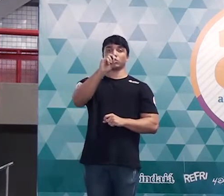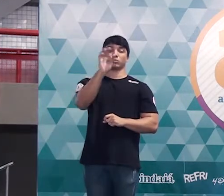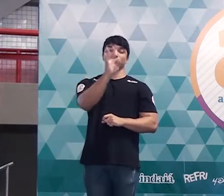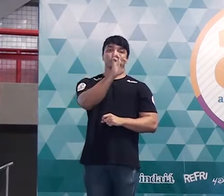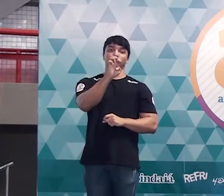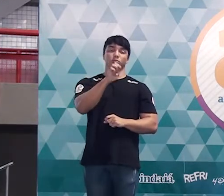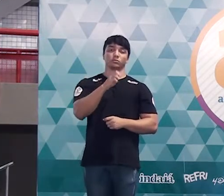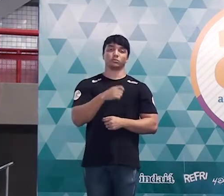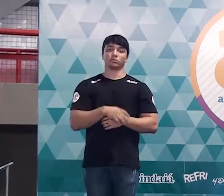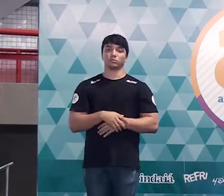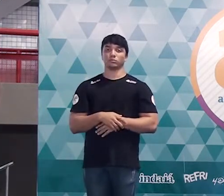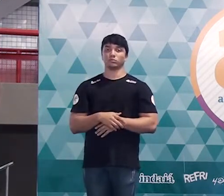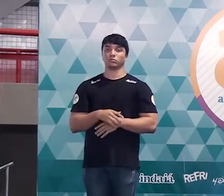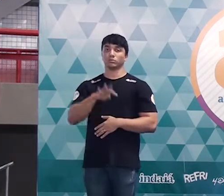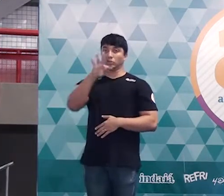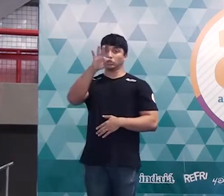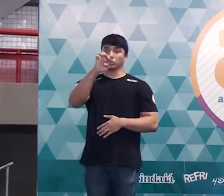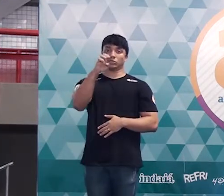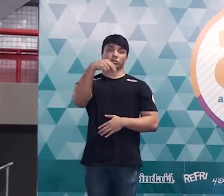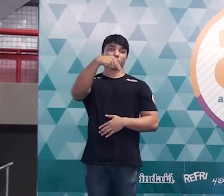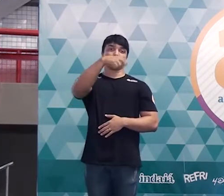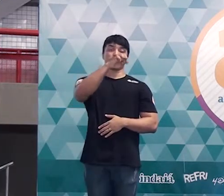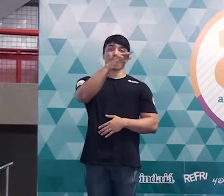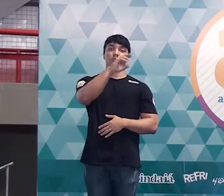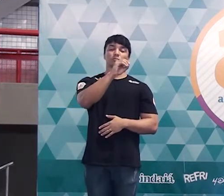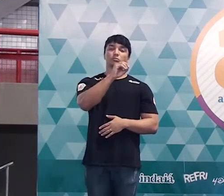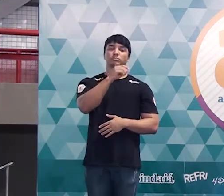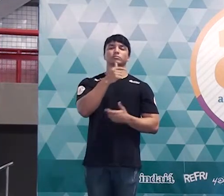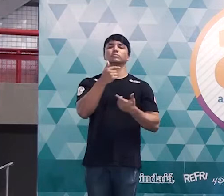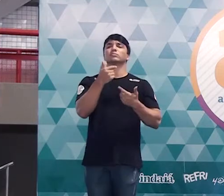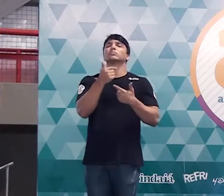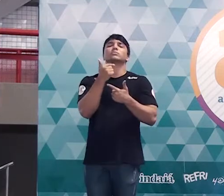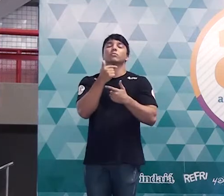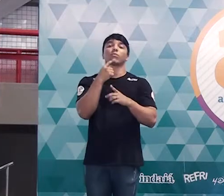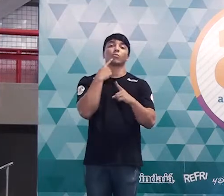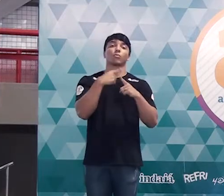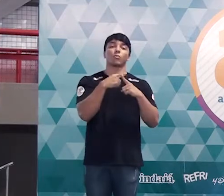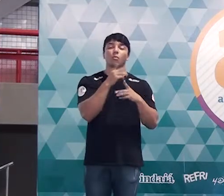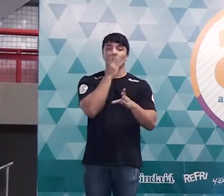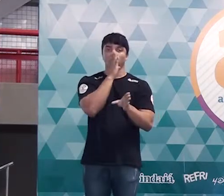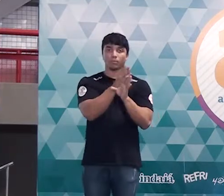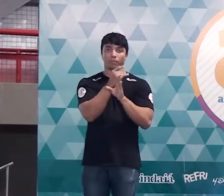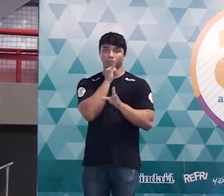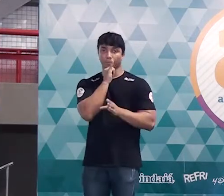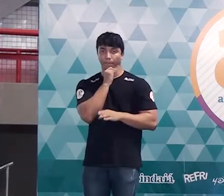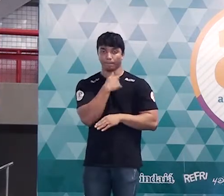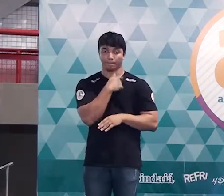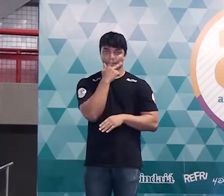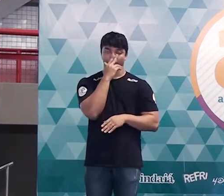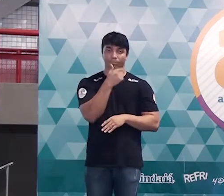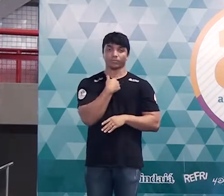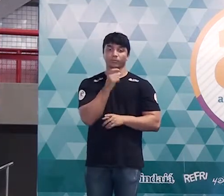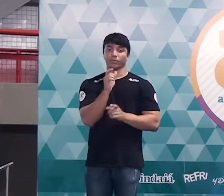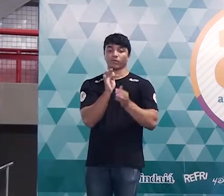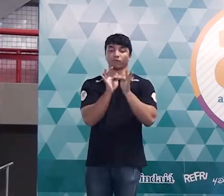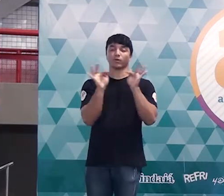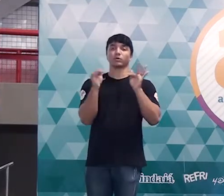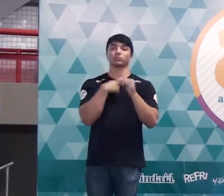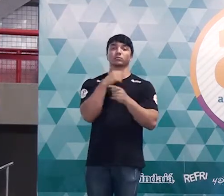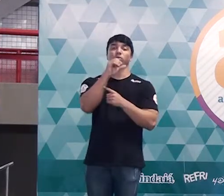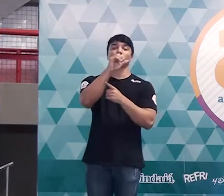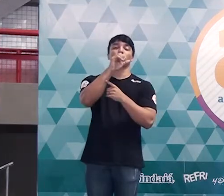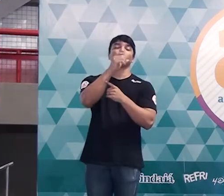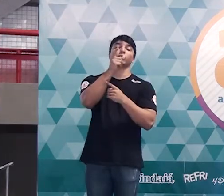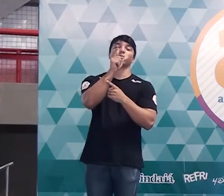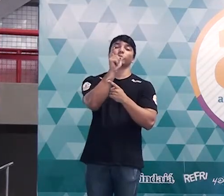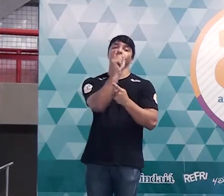devo dizer, te quero. Por quê? Porque não se deve começar uma frase com pronome oblíquo